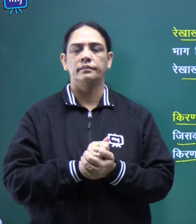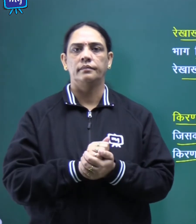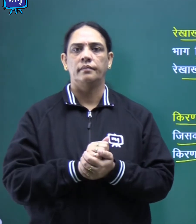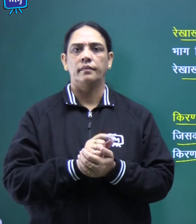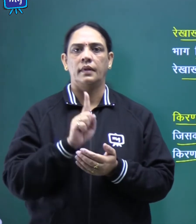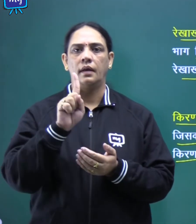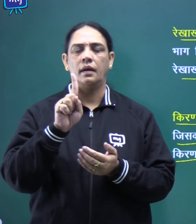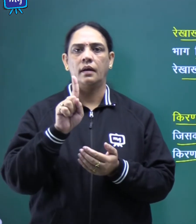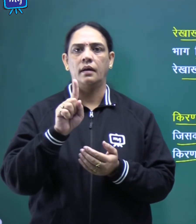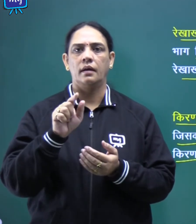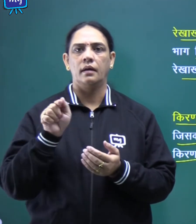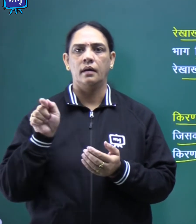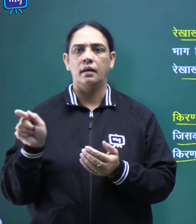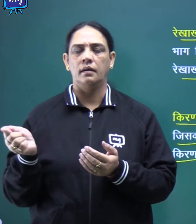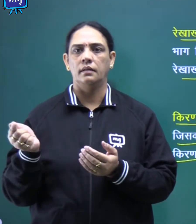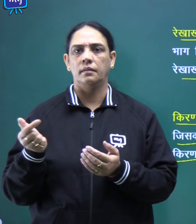एक अंत बिंदु